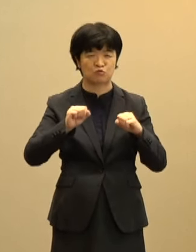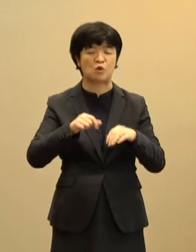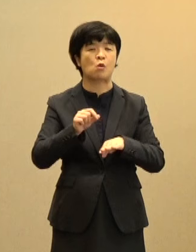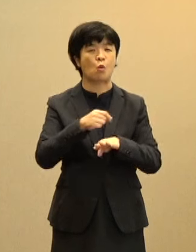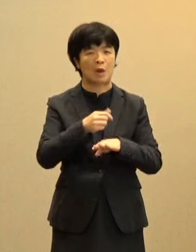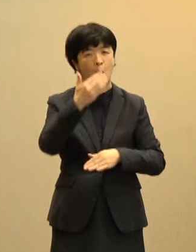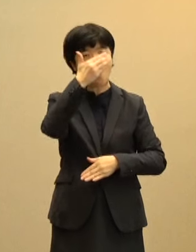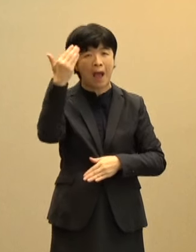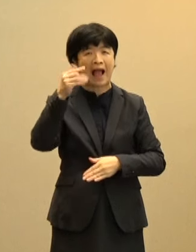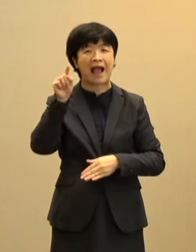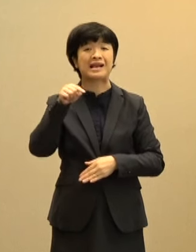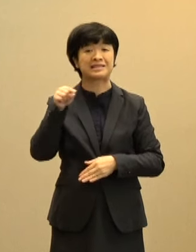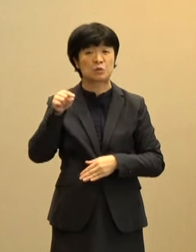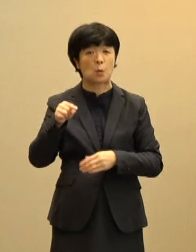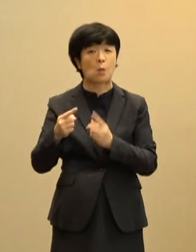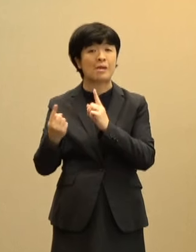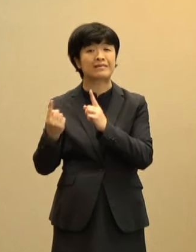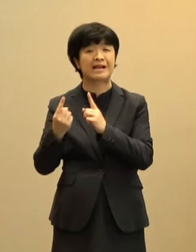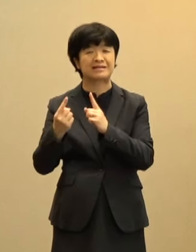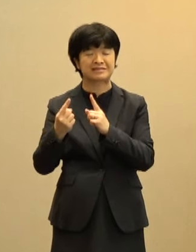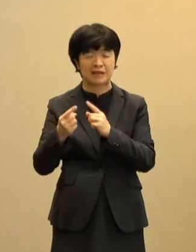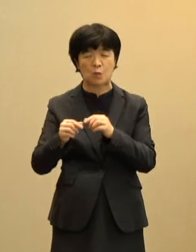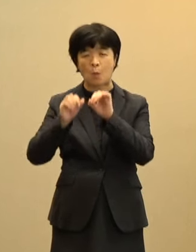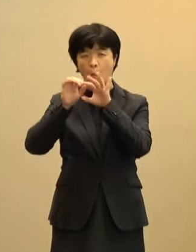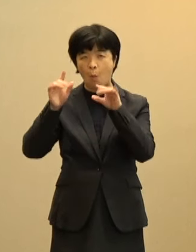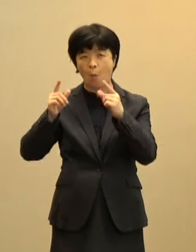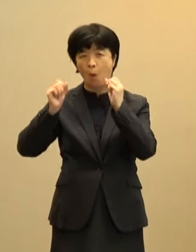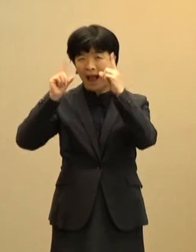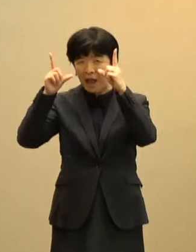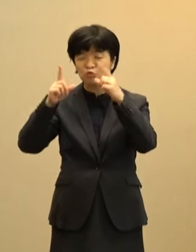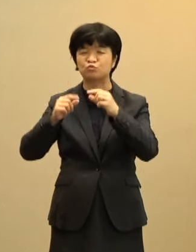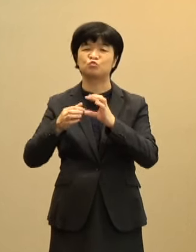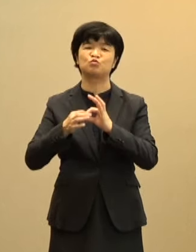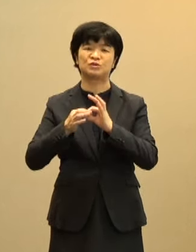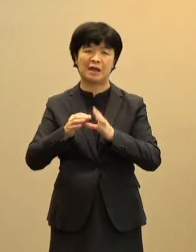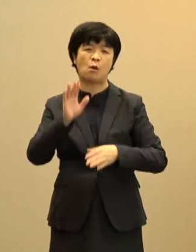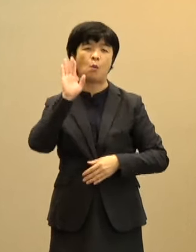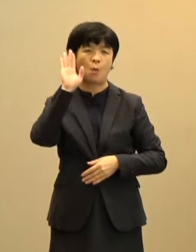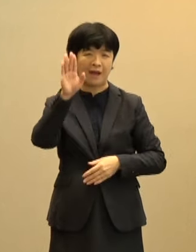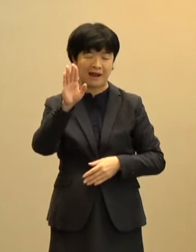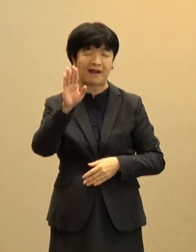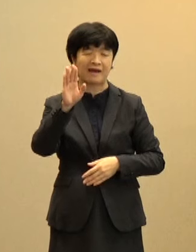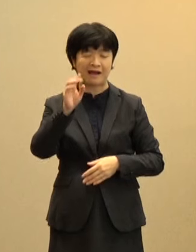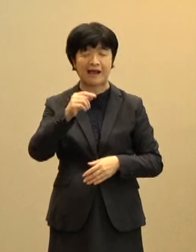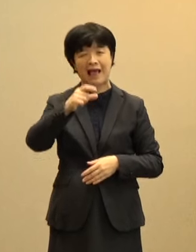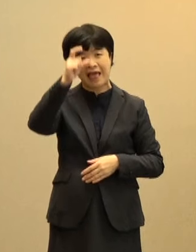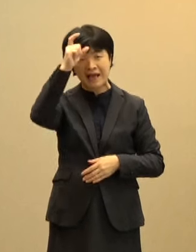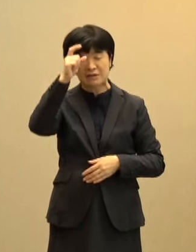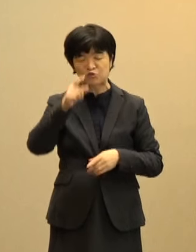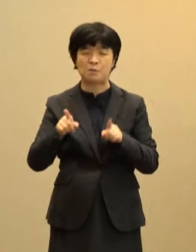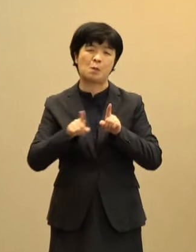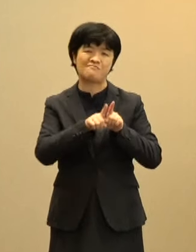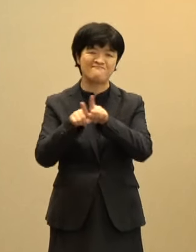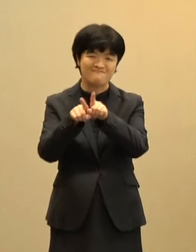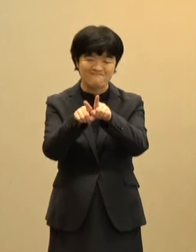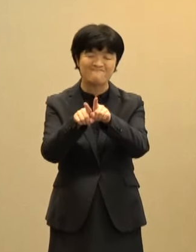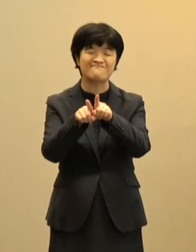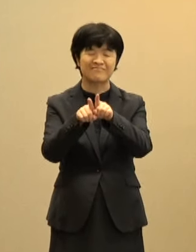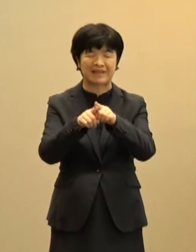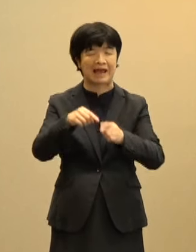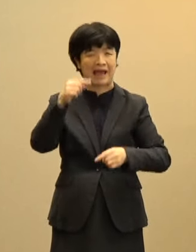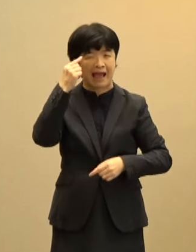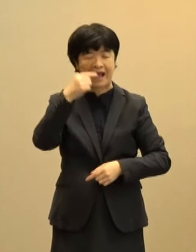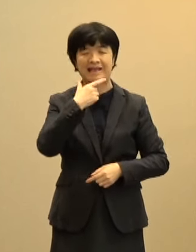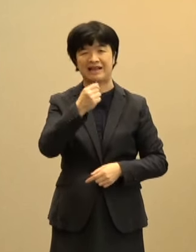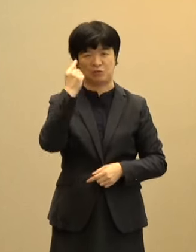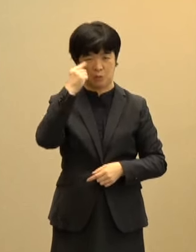若い方々に対するですね、まあ、広報啓発とか、こういうところについては、まあ、今後また県警ともですね、連携しながらですね、検討していきたいと、